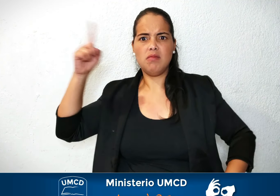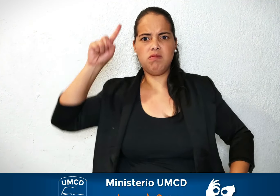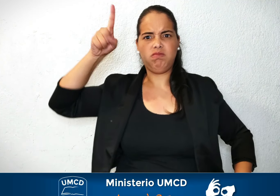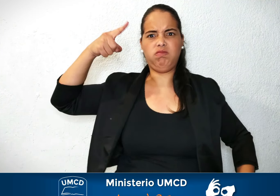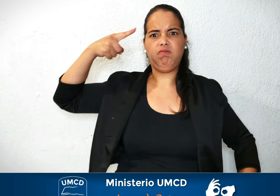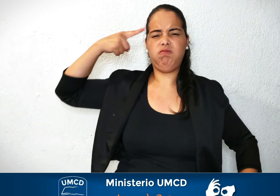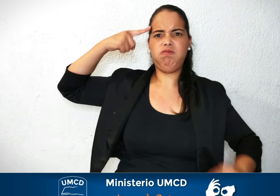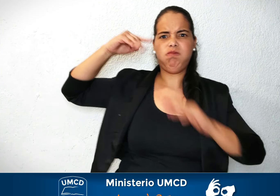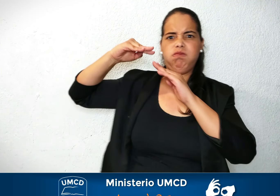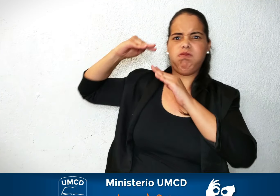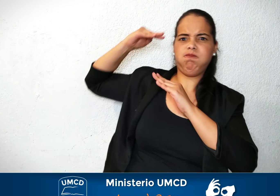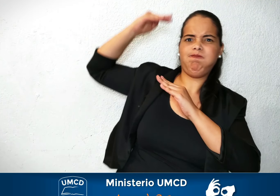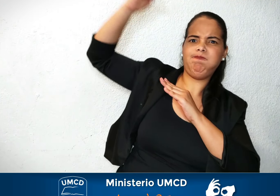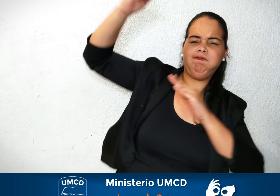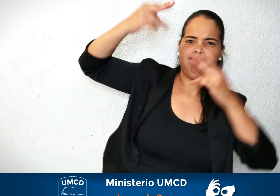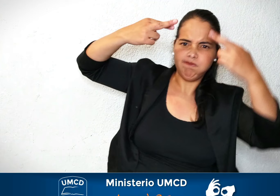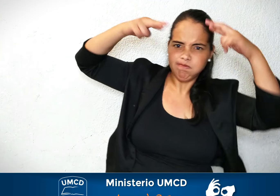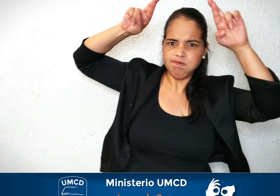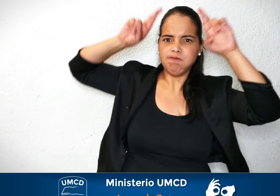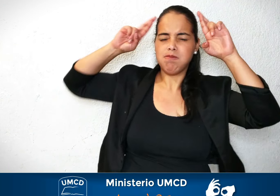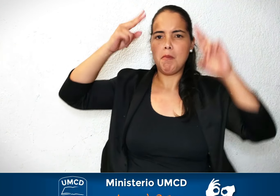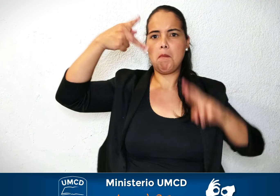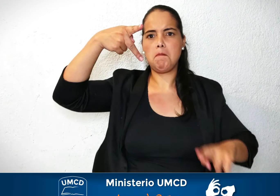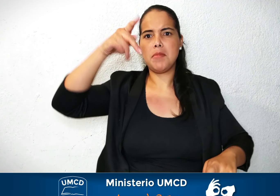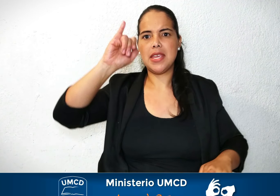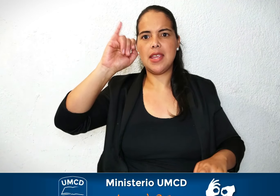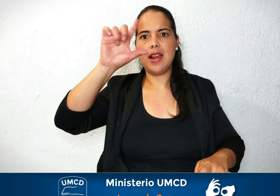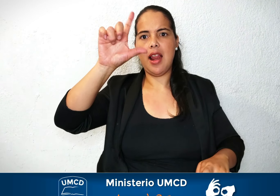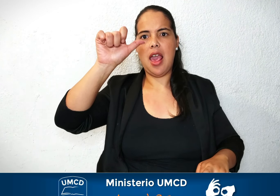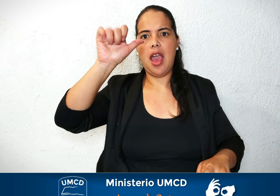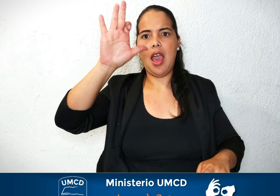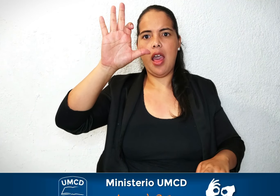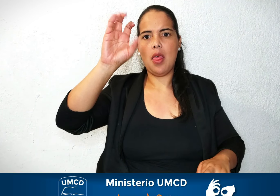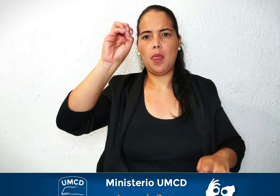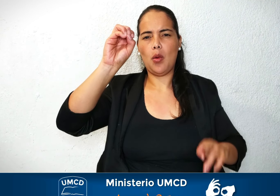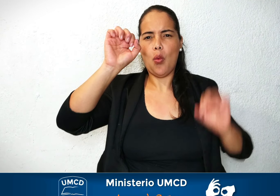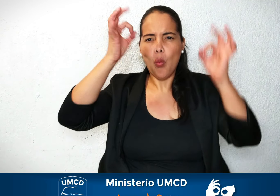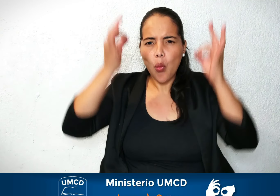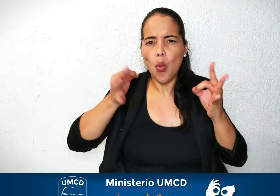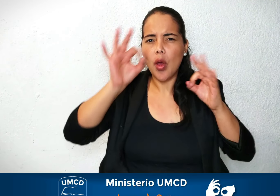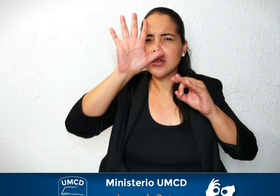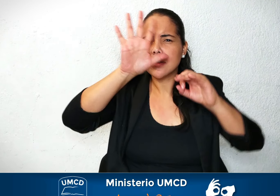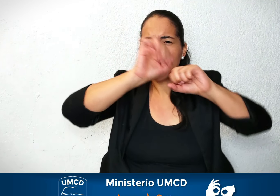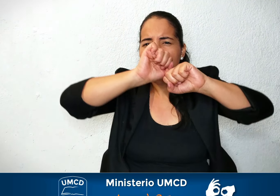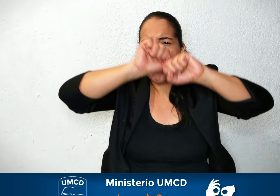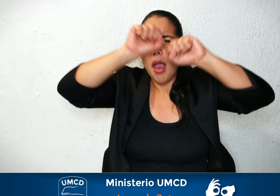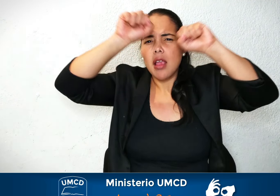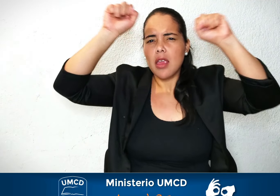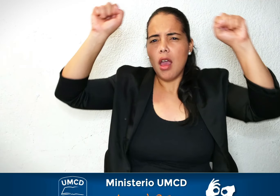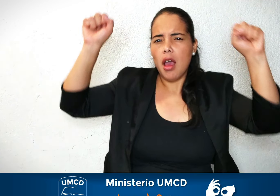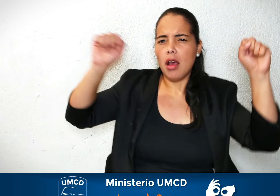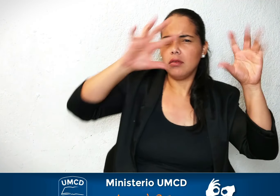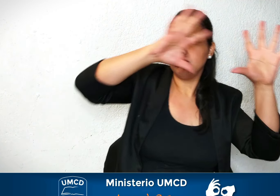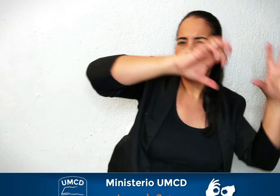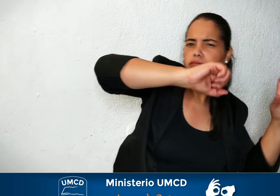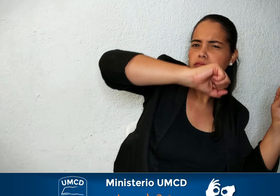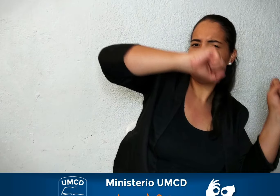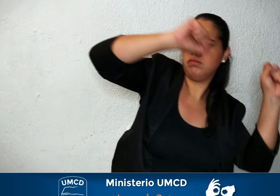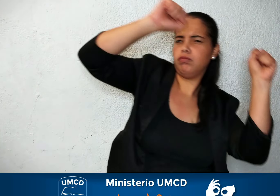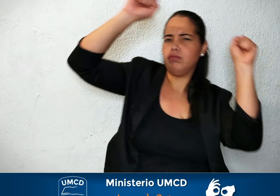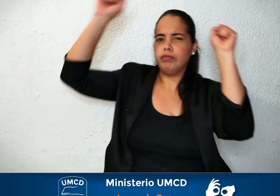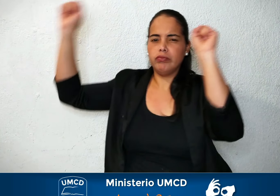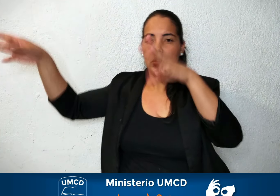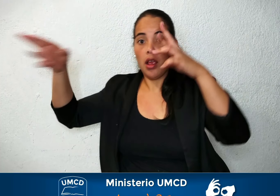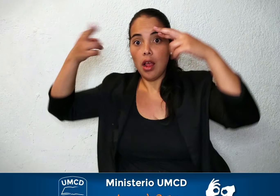gobernador romano que se encontraba en ese momento en Jerusalén celebrando la Pascua también, participando para cuidar de que no haya